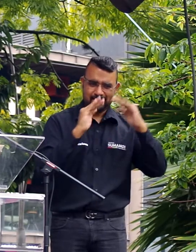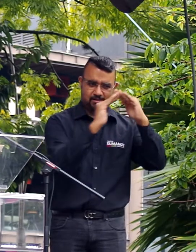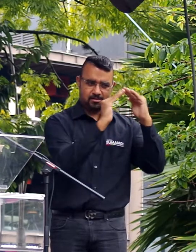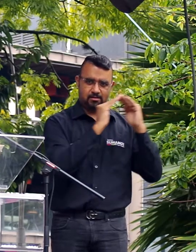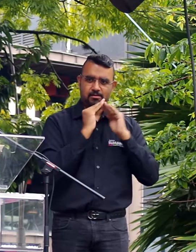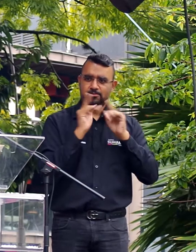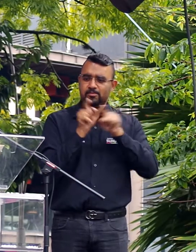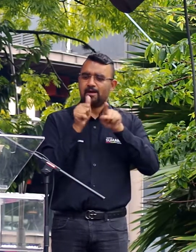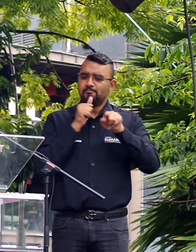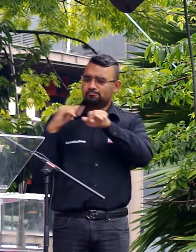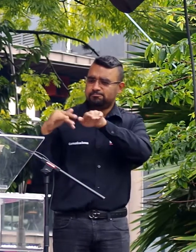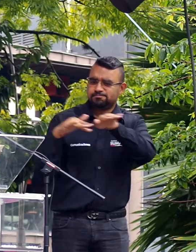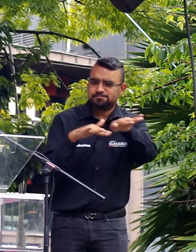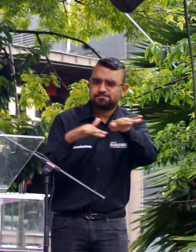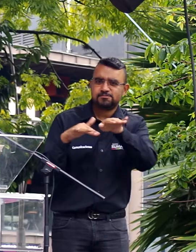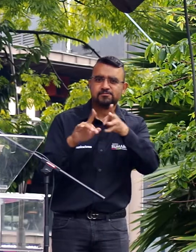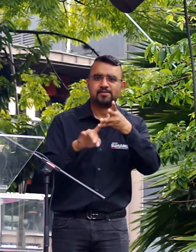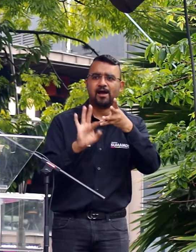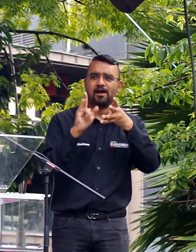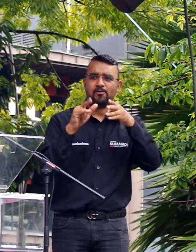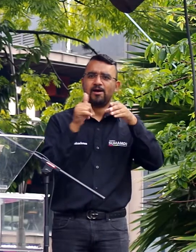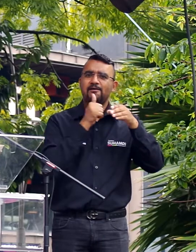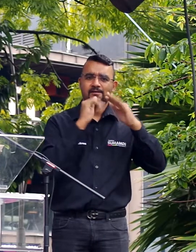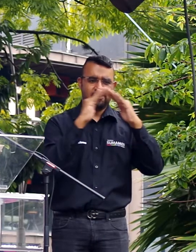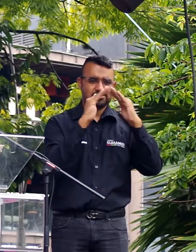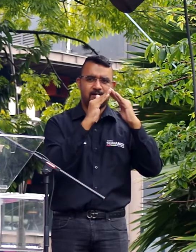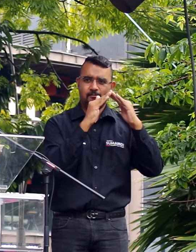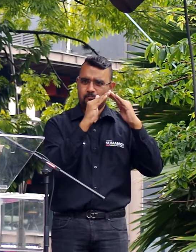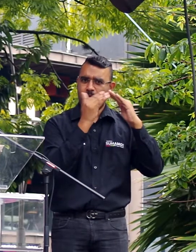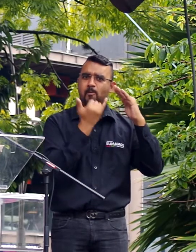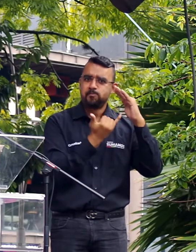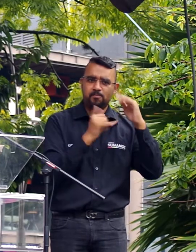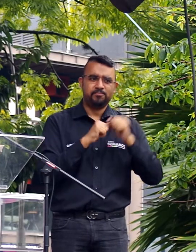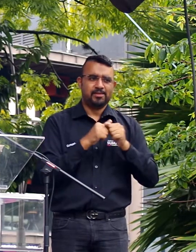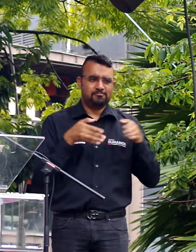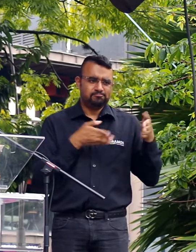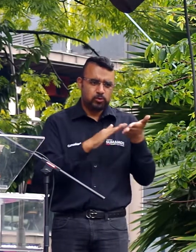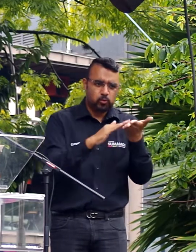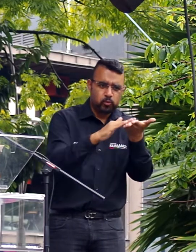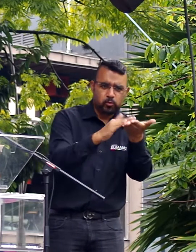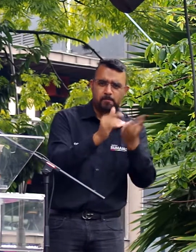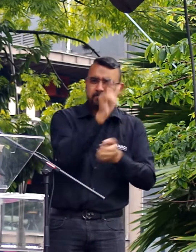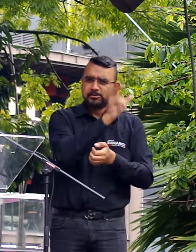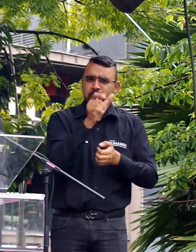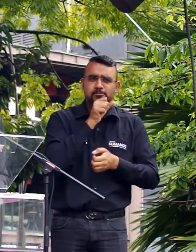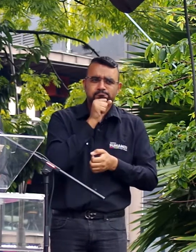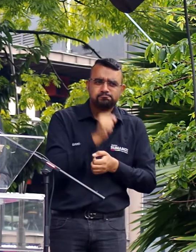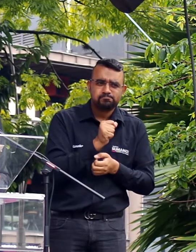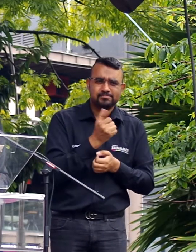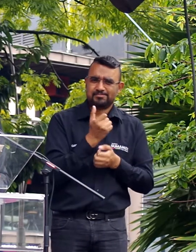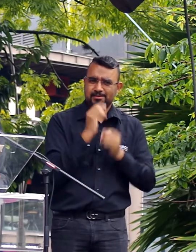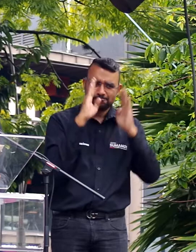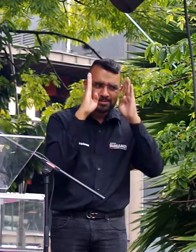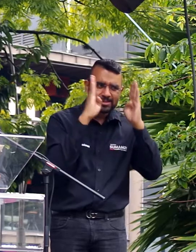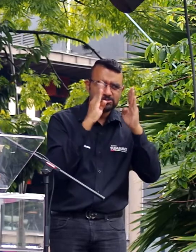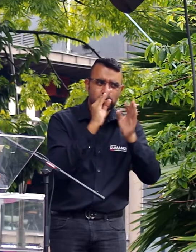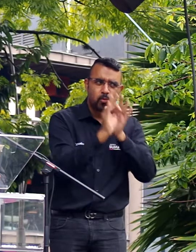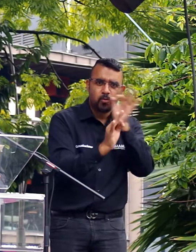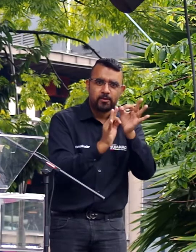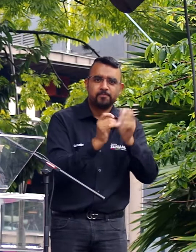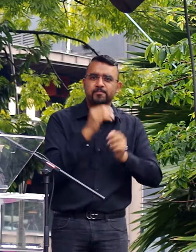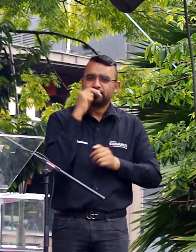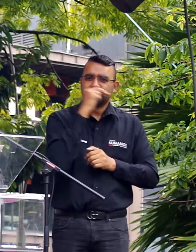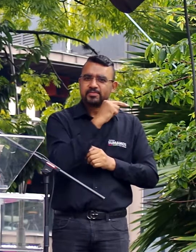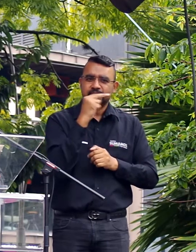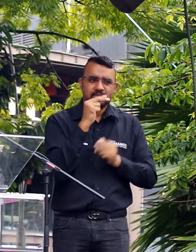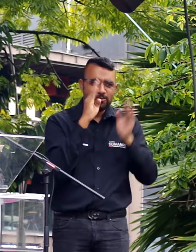vías, en nuestros colegios, además, en juventud, en adulto mayor, en primera